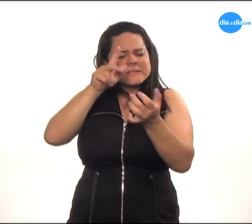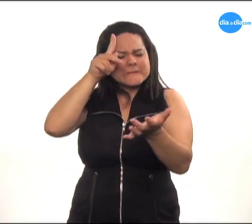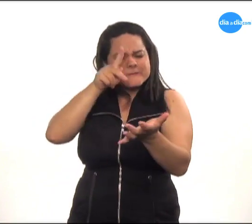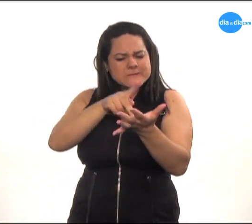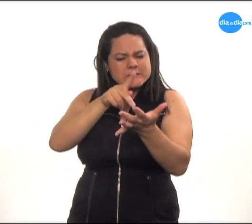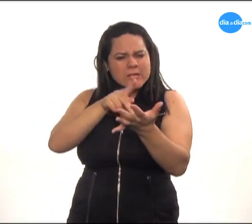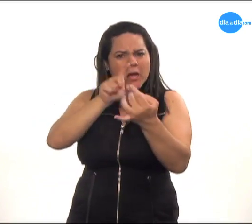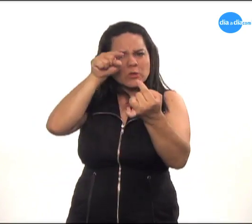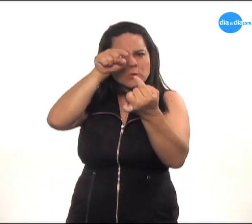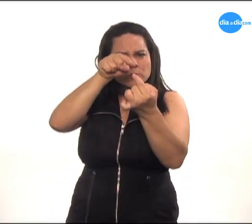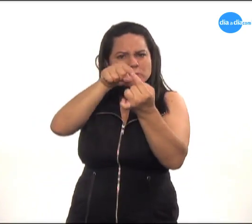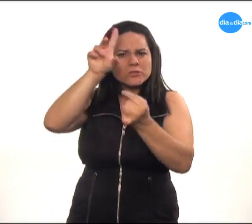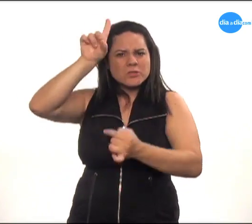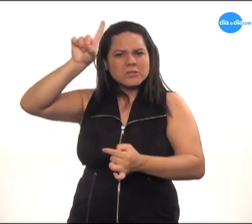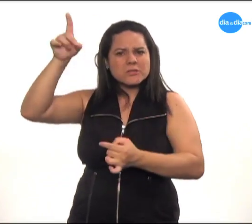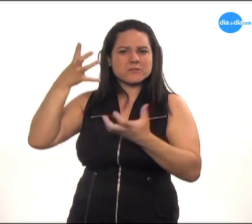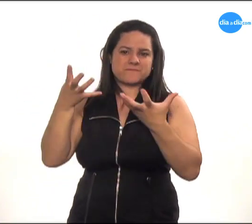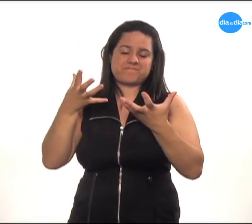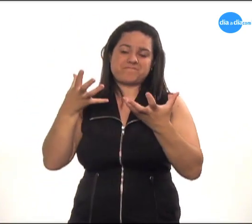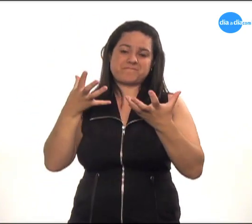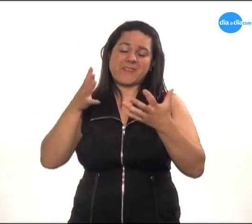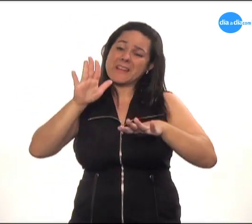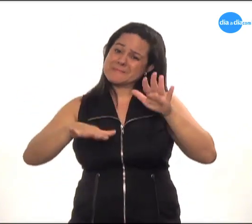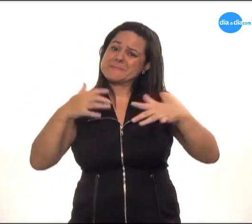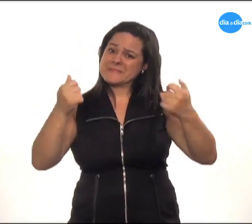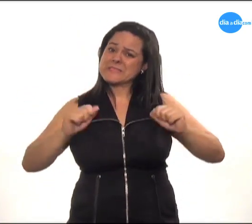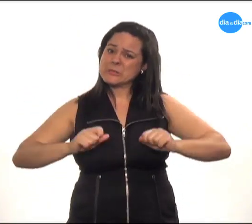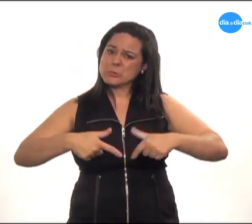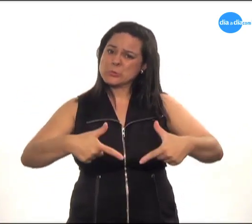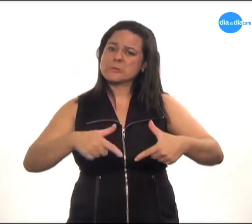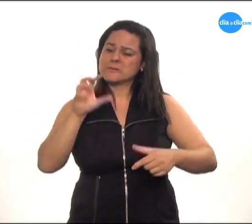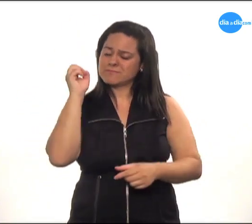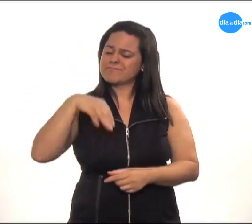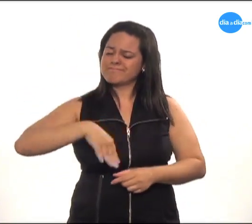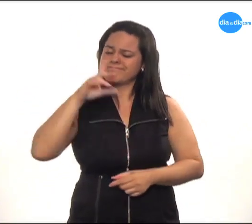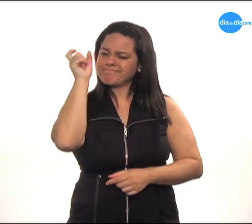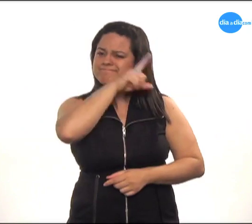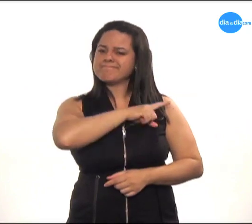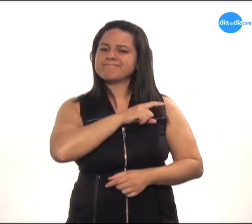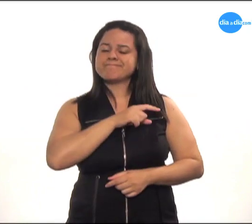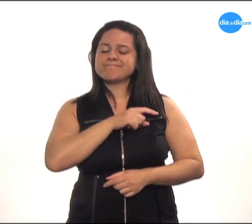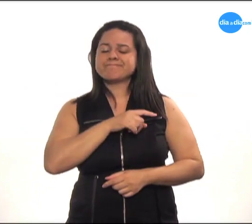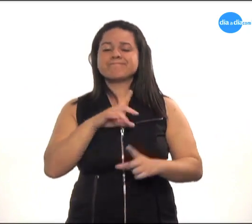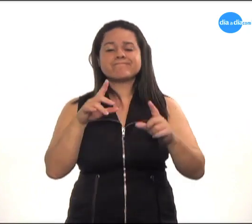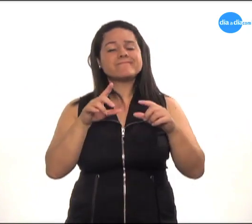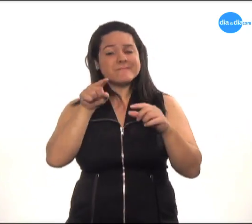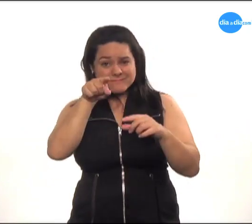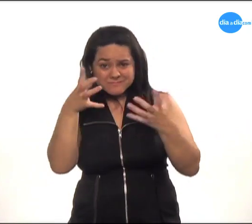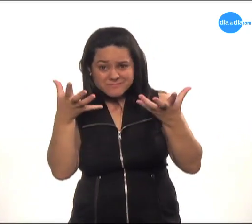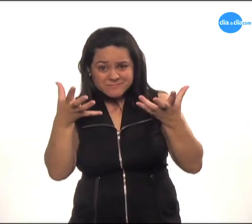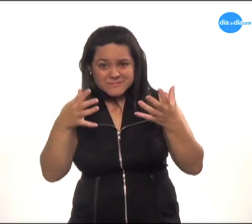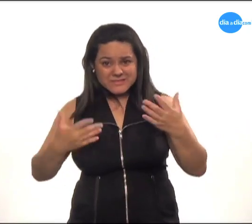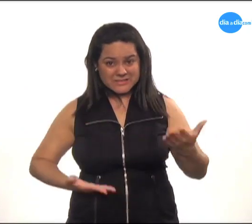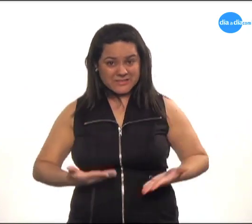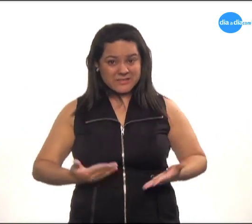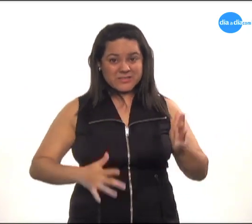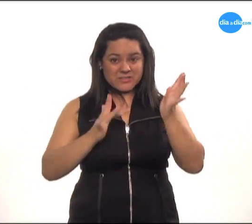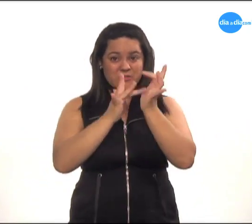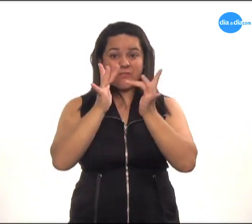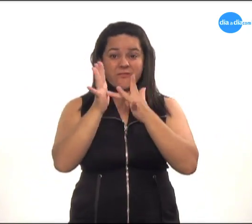Cumpra cabalmente o propósito de Deus, mesmo que você tenha que passar pelas lutas. Você quer servir Jesus? Faz